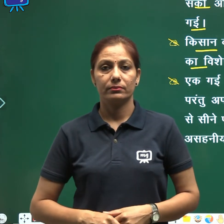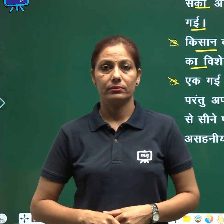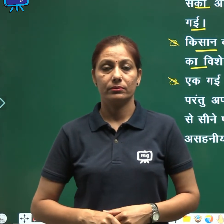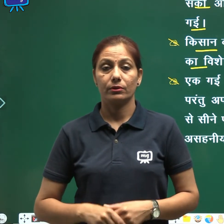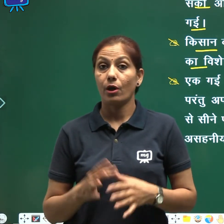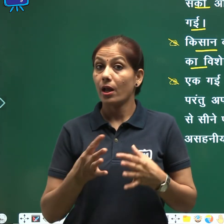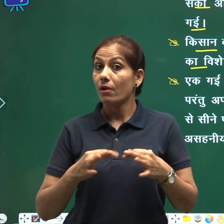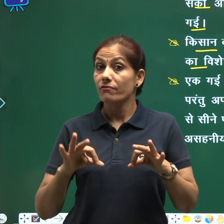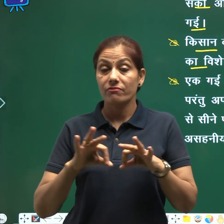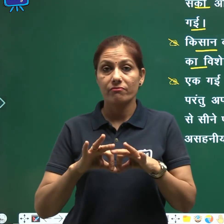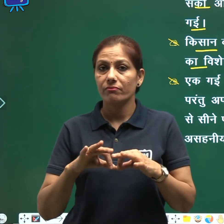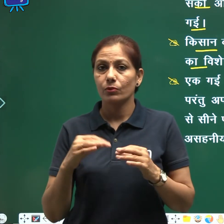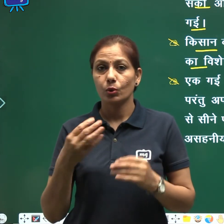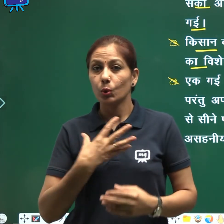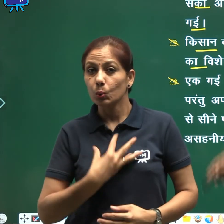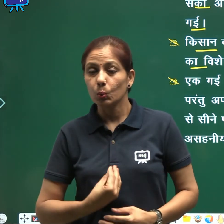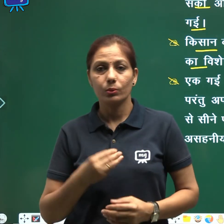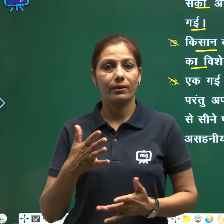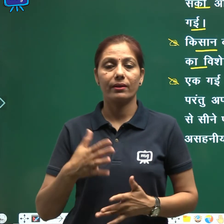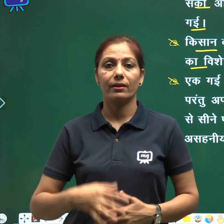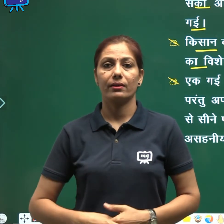विशेष दुख नहीं है।